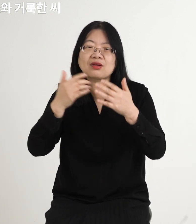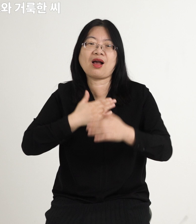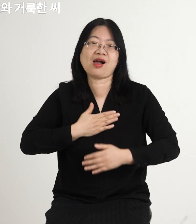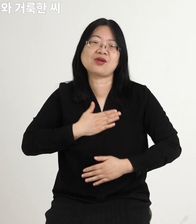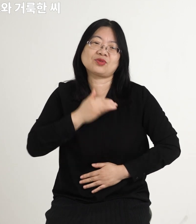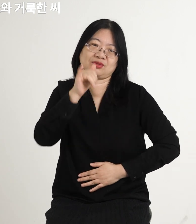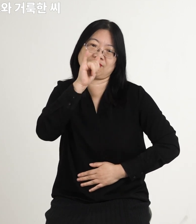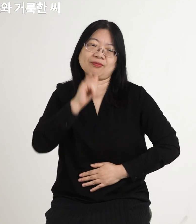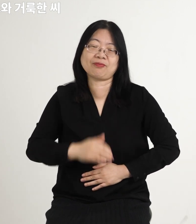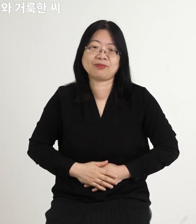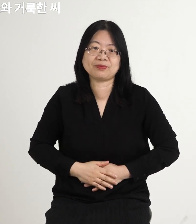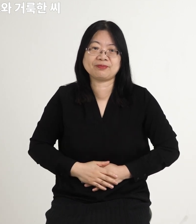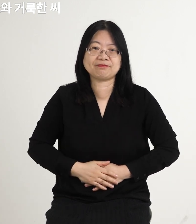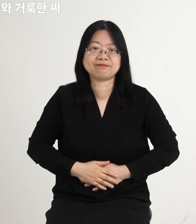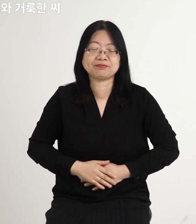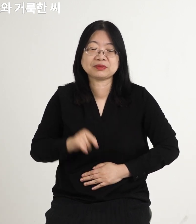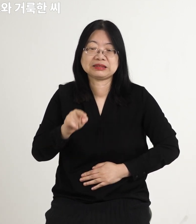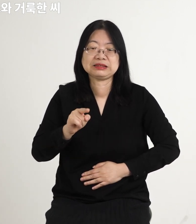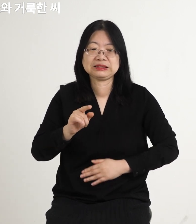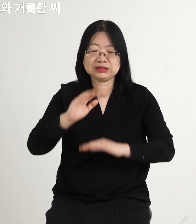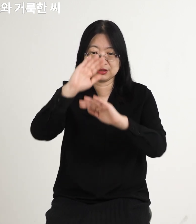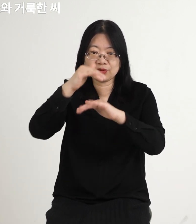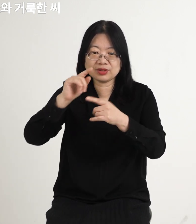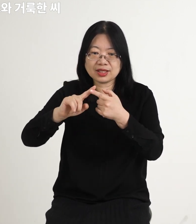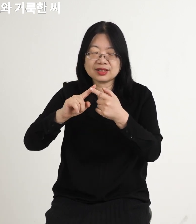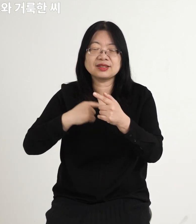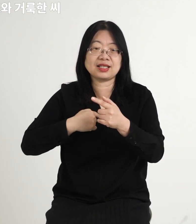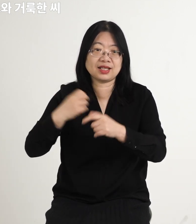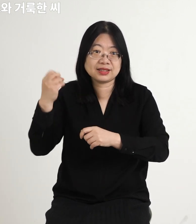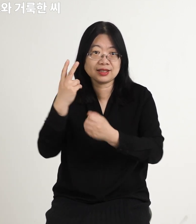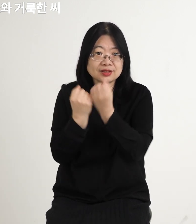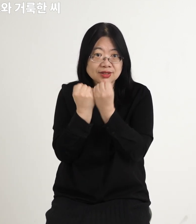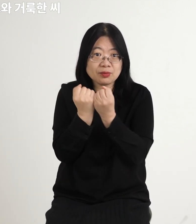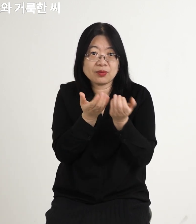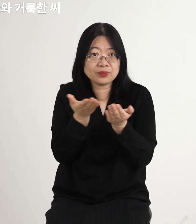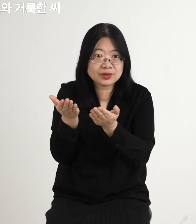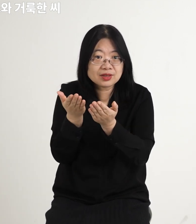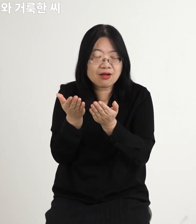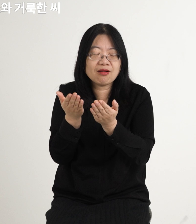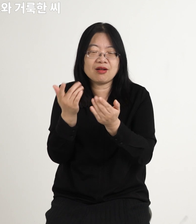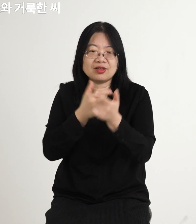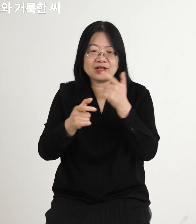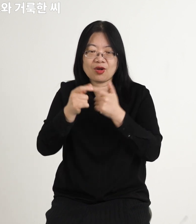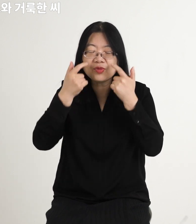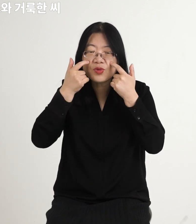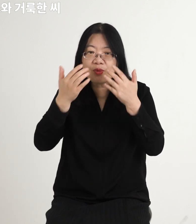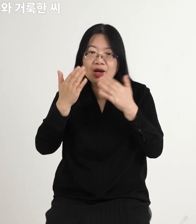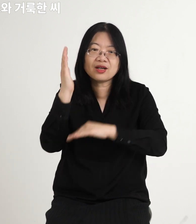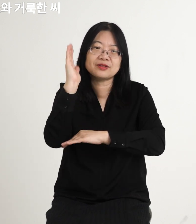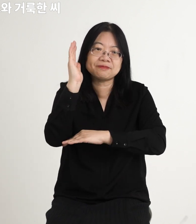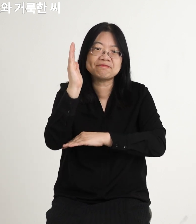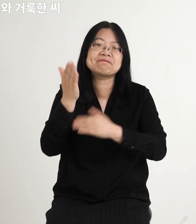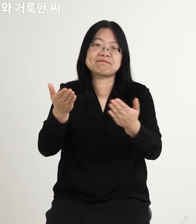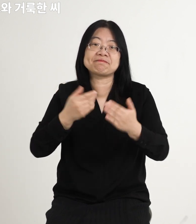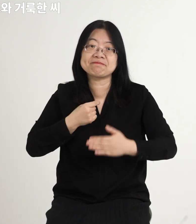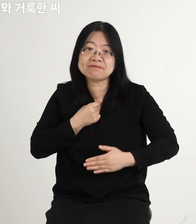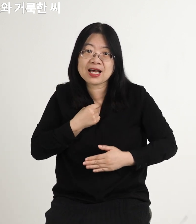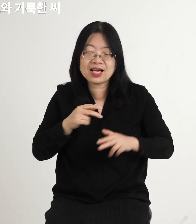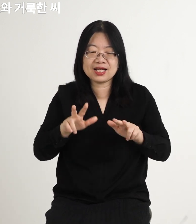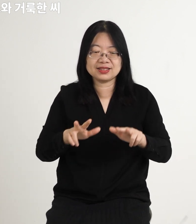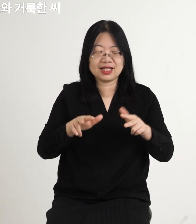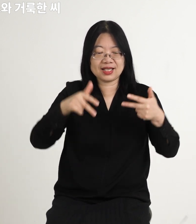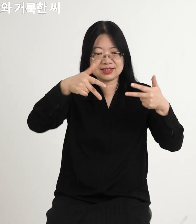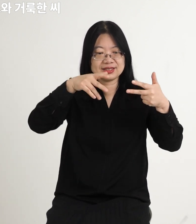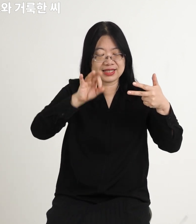됩니다. 이제 이 얘기는 제가 설명을 드리면서 마저 정확하게 말씀을 드리겠습니다. 자, 이제